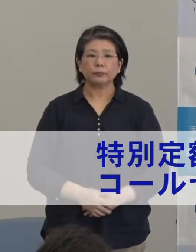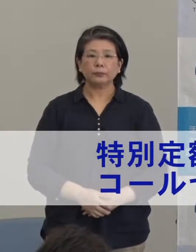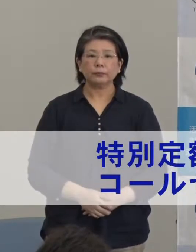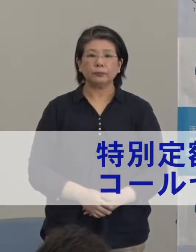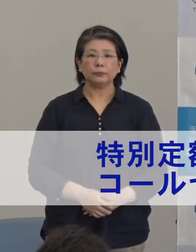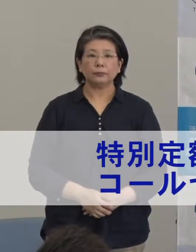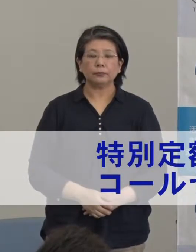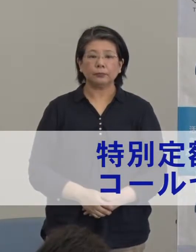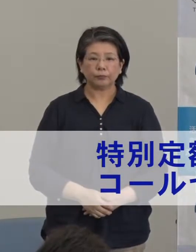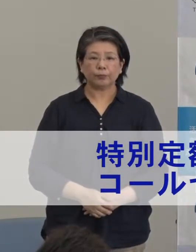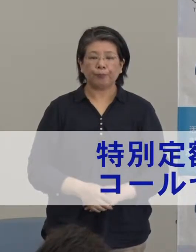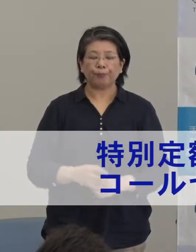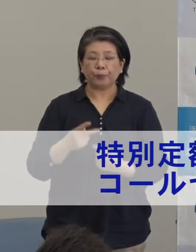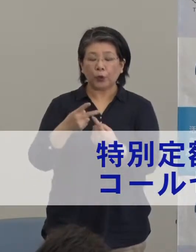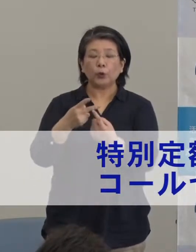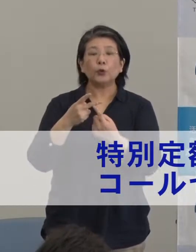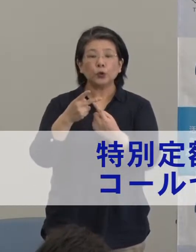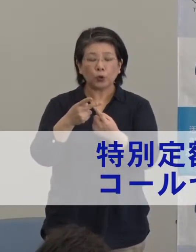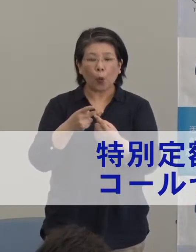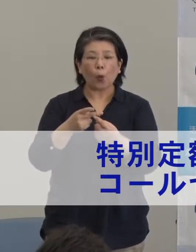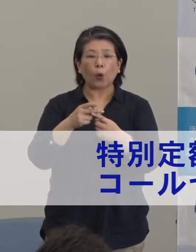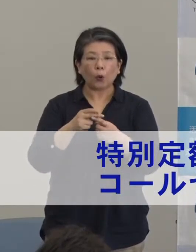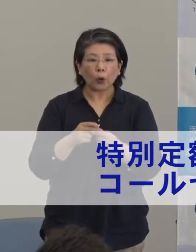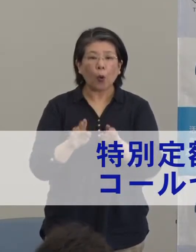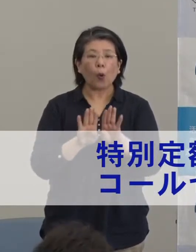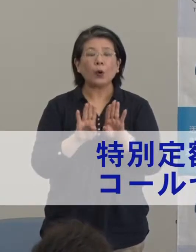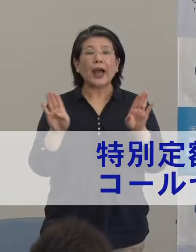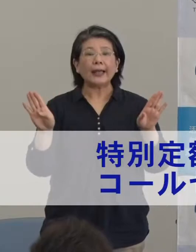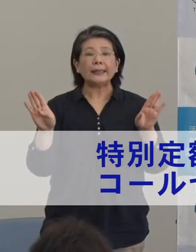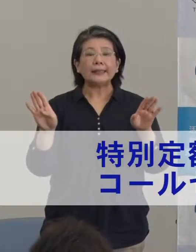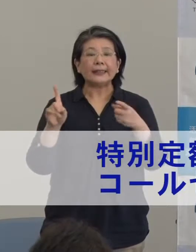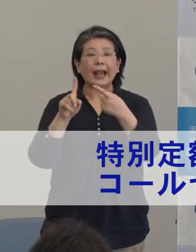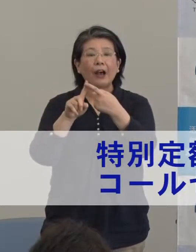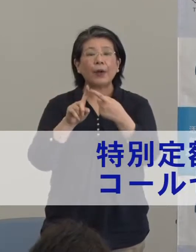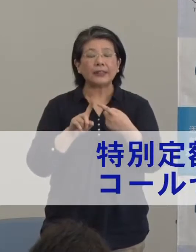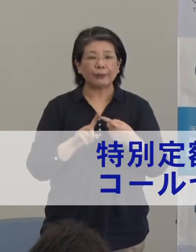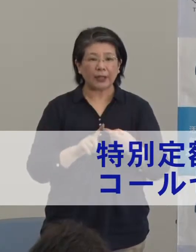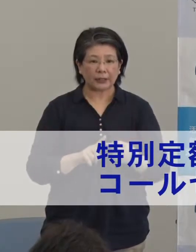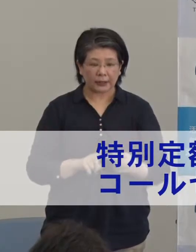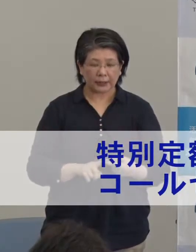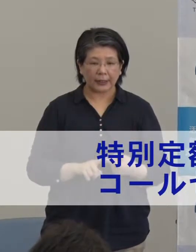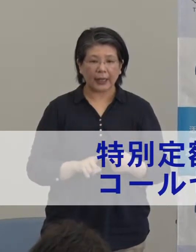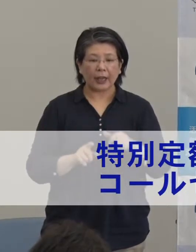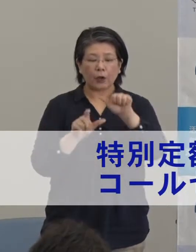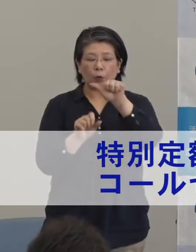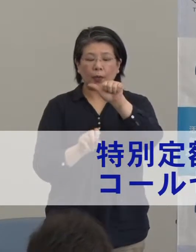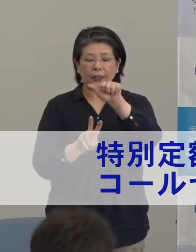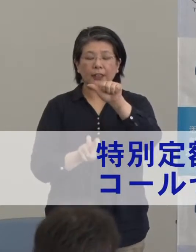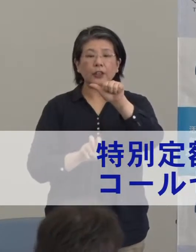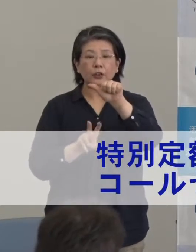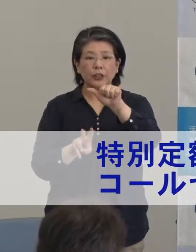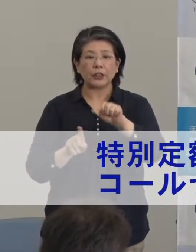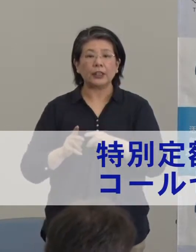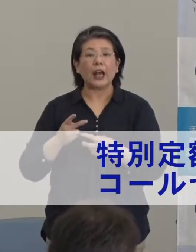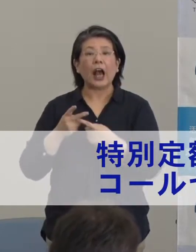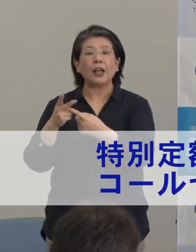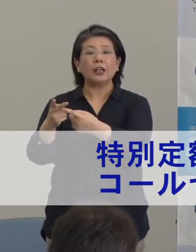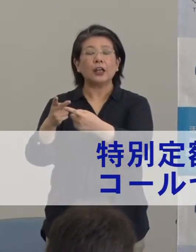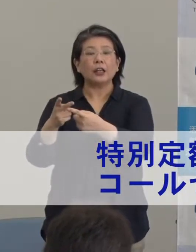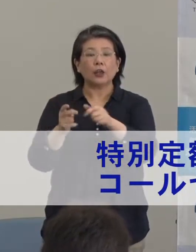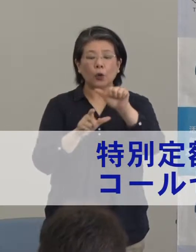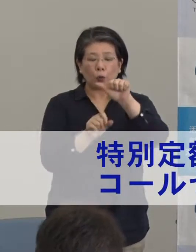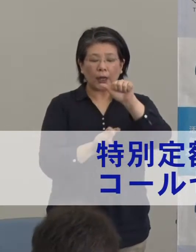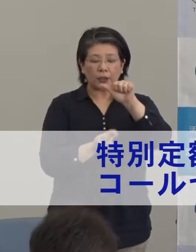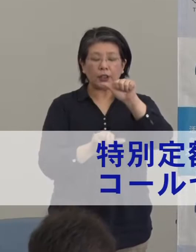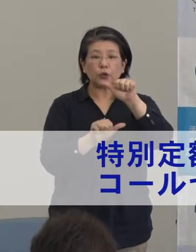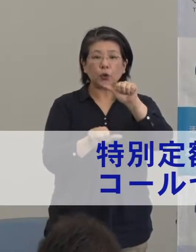また、郵送申請方式の受付開始に合わせまして、22日に発送いたしますので、5月の25日